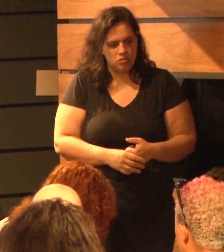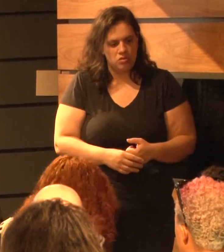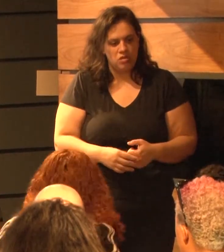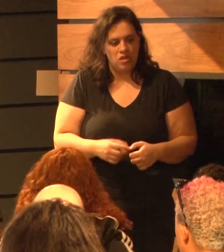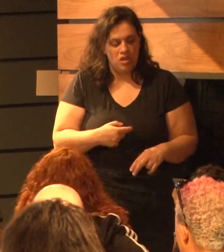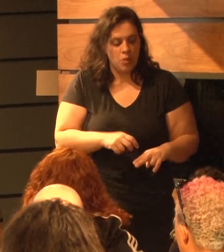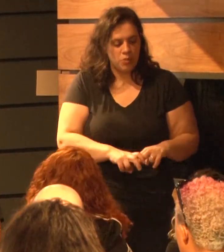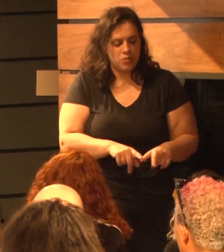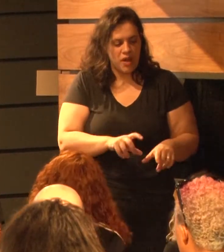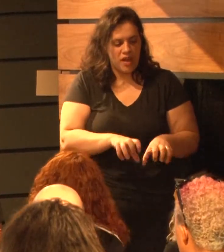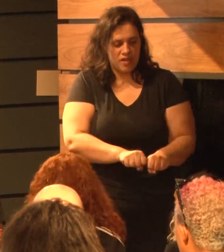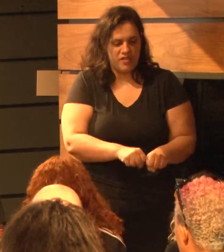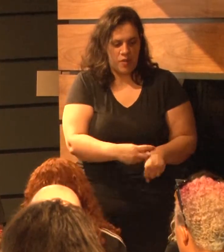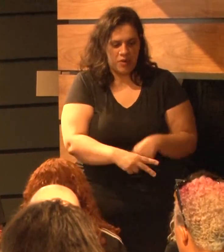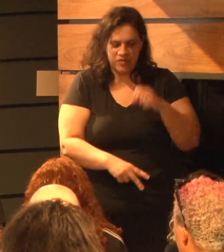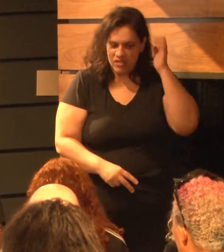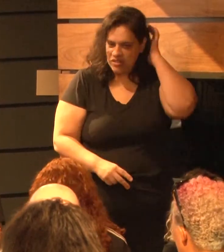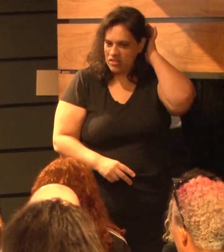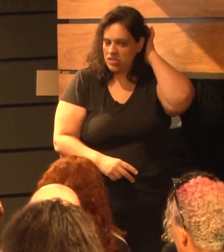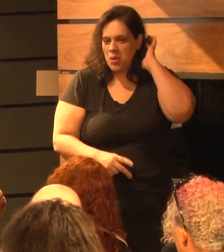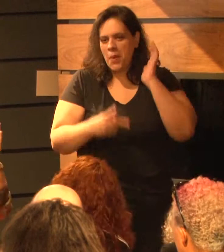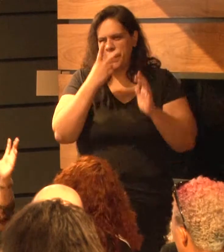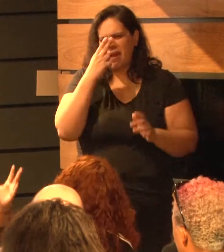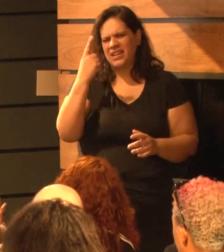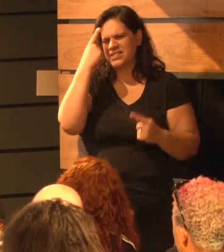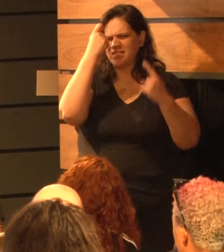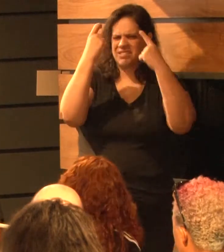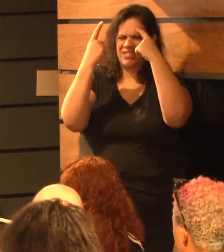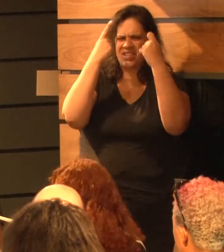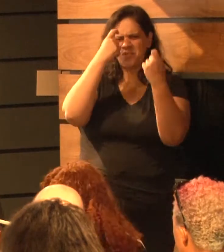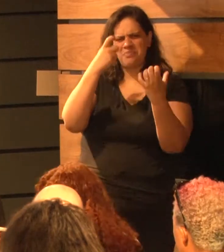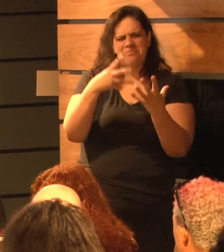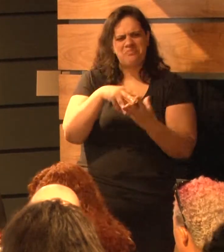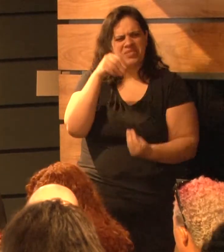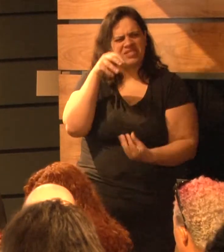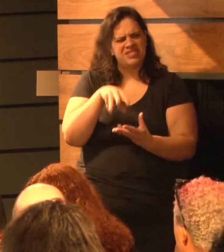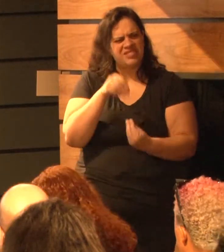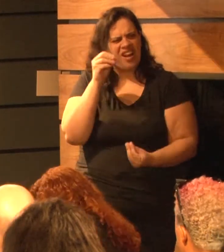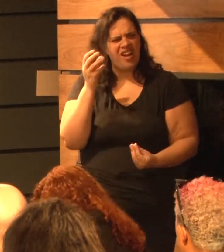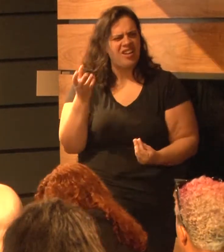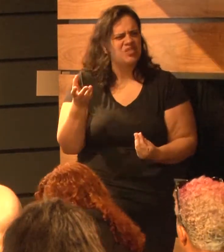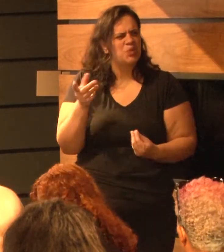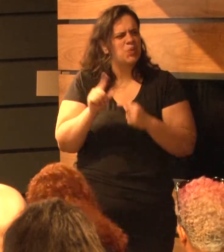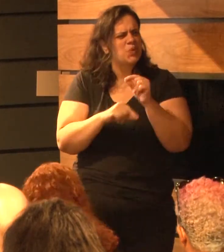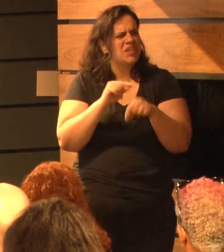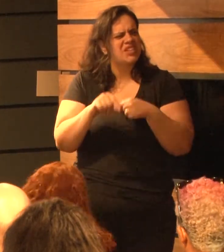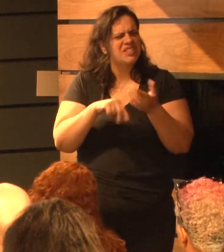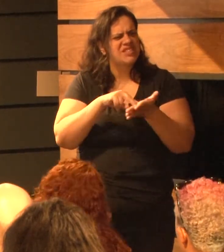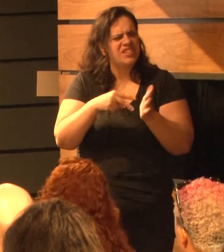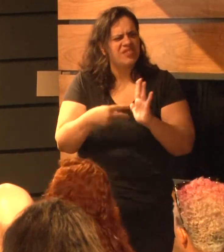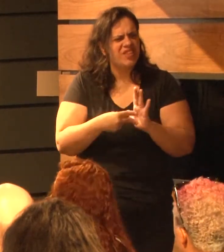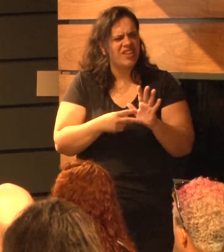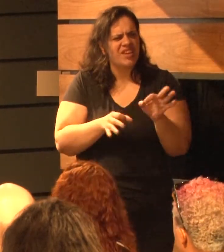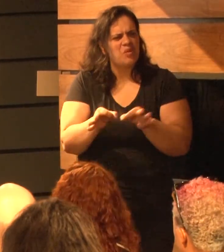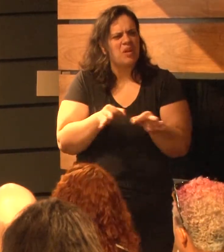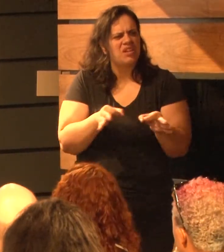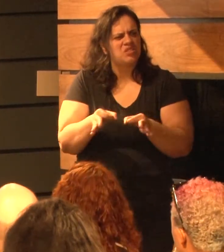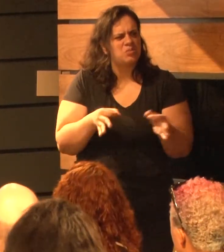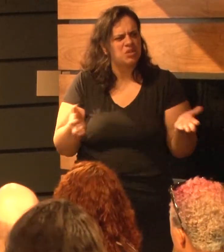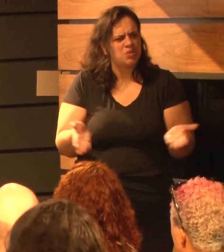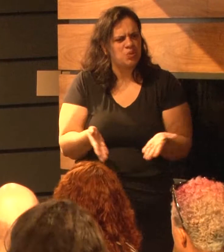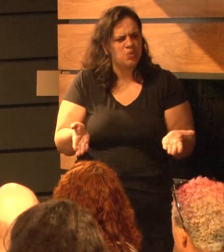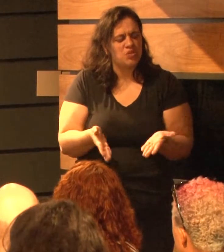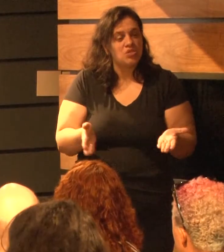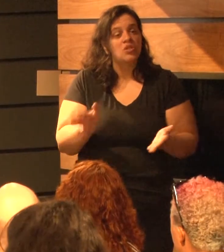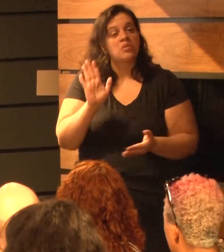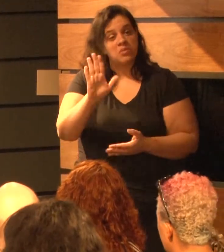de ficção, um tema de meio abstrato, né? Quando a gente pensa o que é planejamento nos dias de hoje,